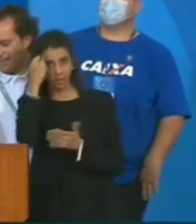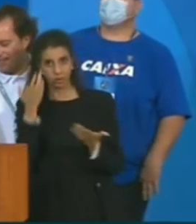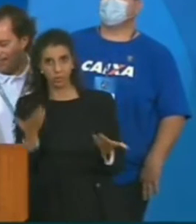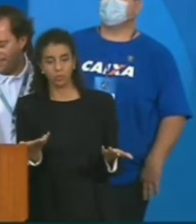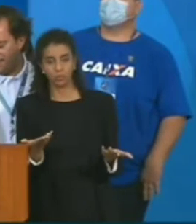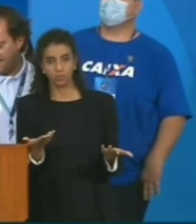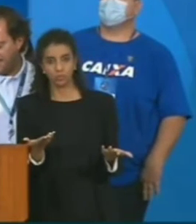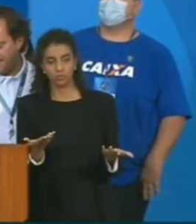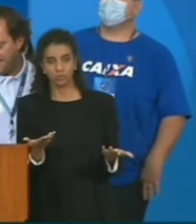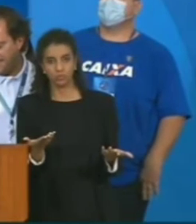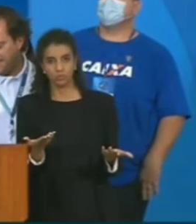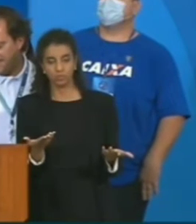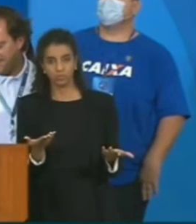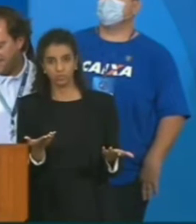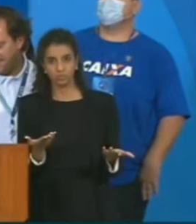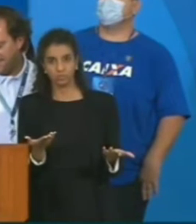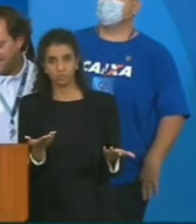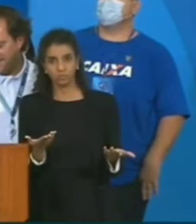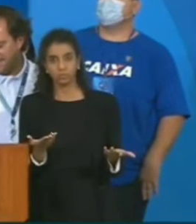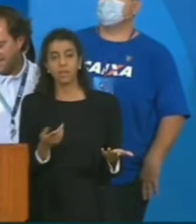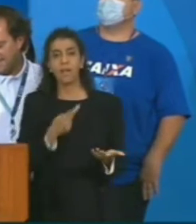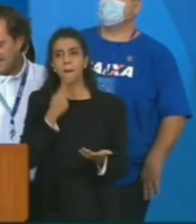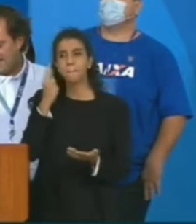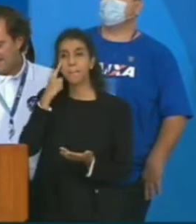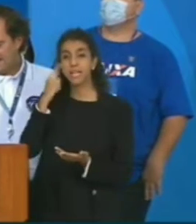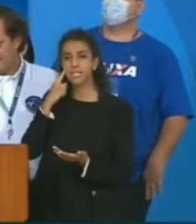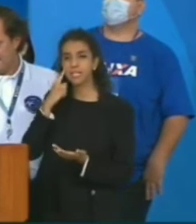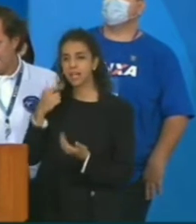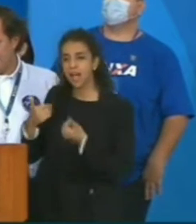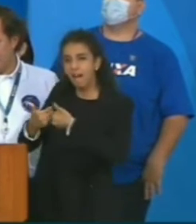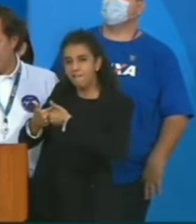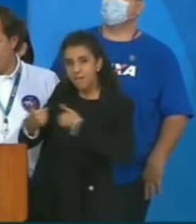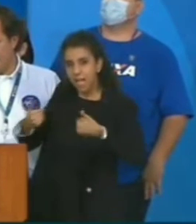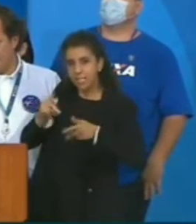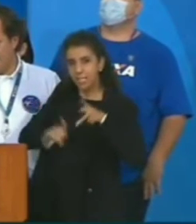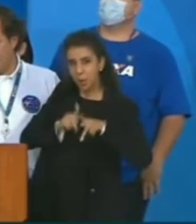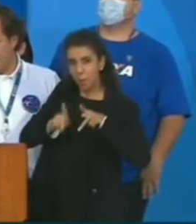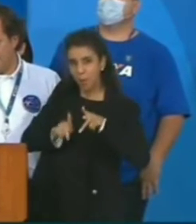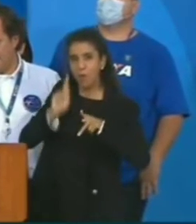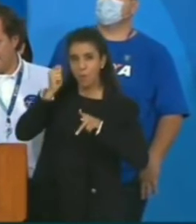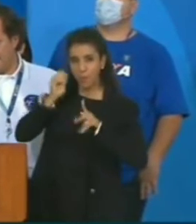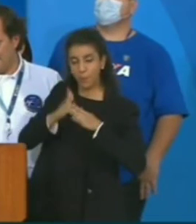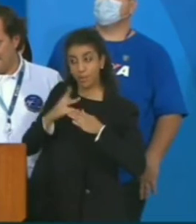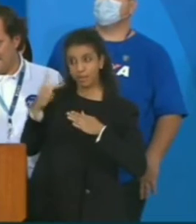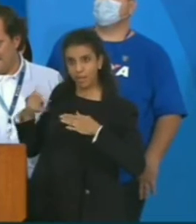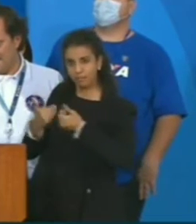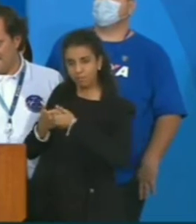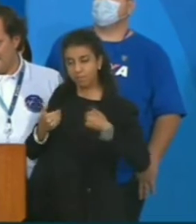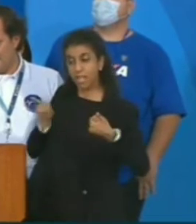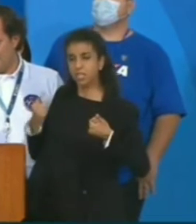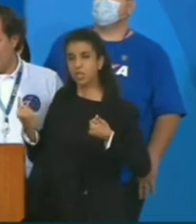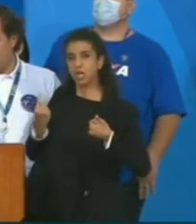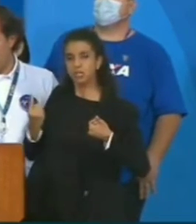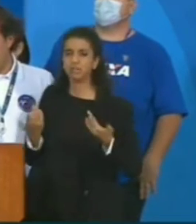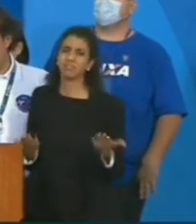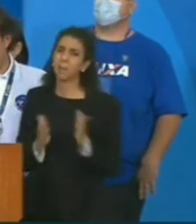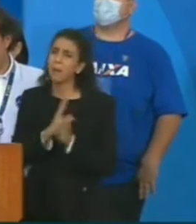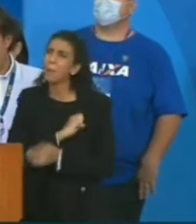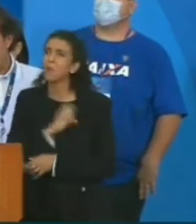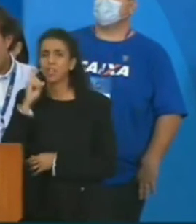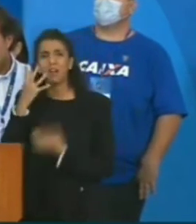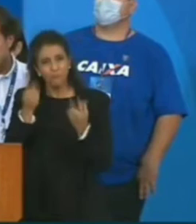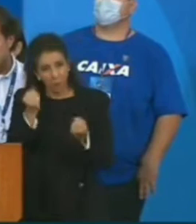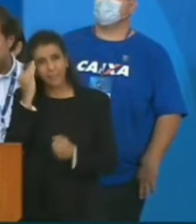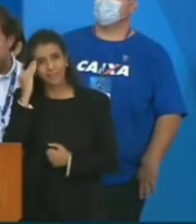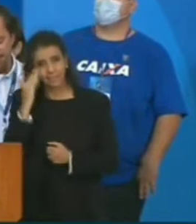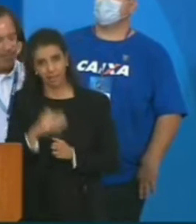tirar esse povo dele, porque aí ele vai ficar sozinho. E eles não entendem, gente, pelo amor de Deus, vamos